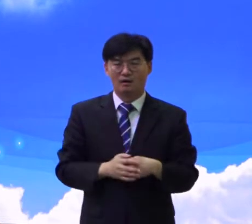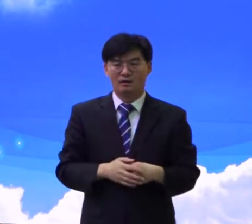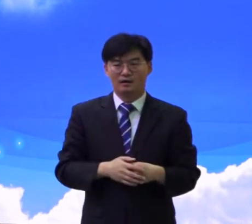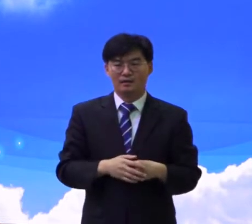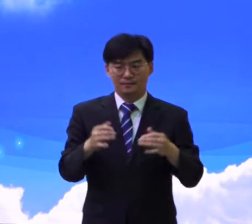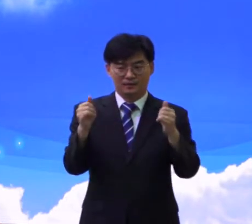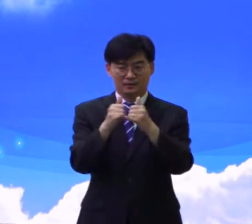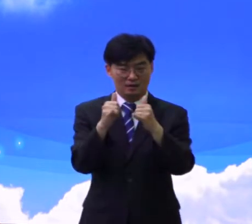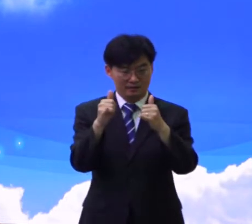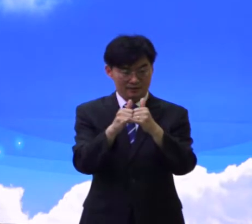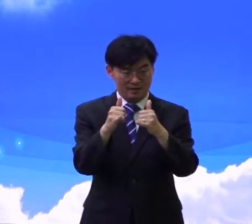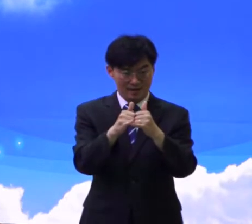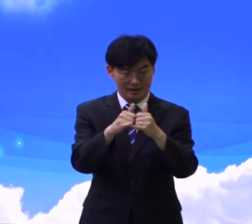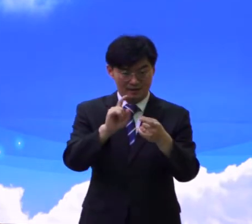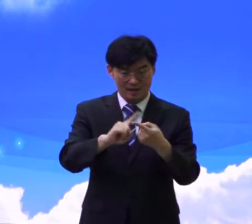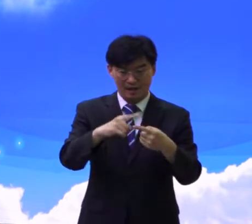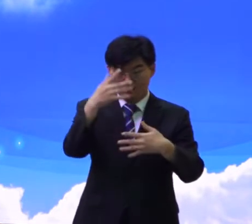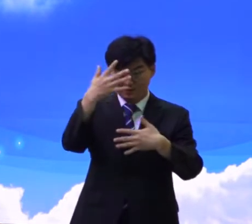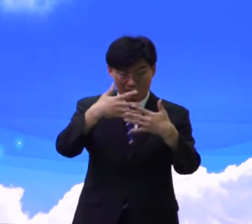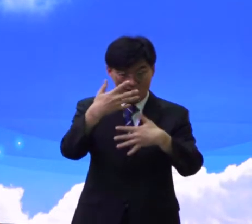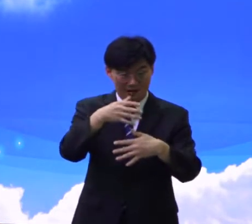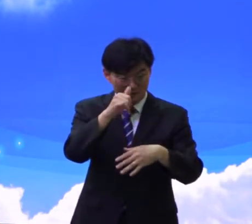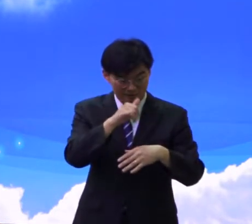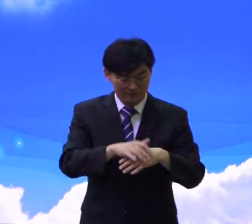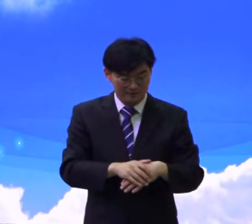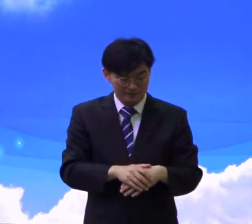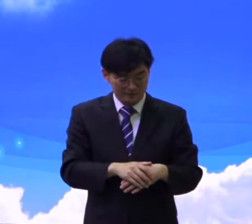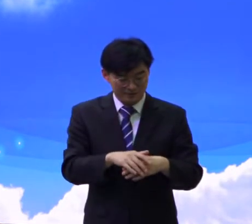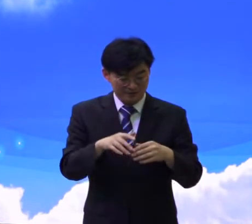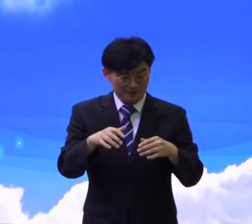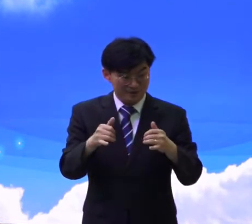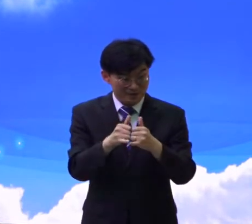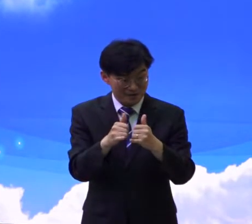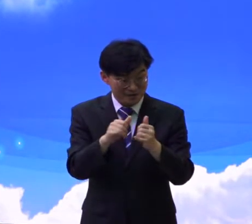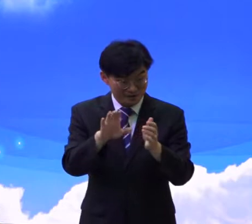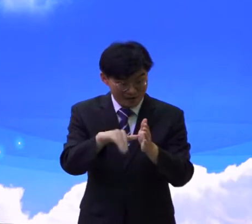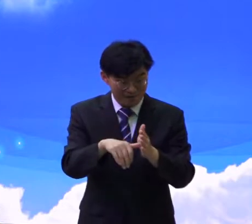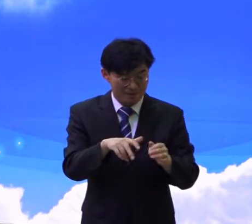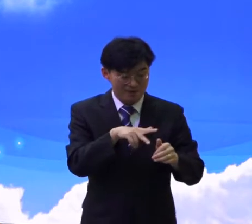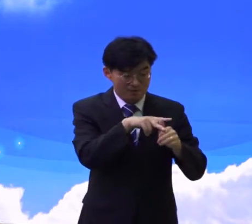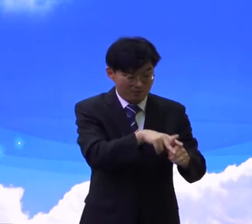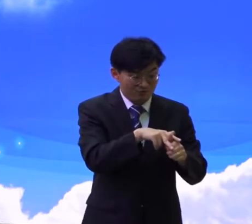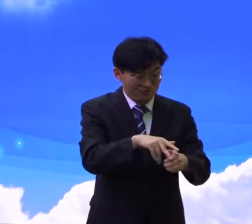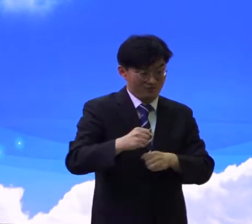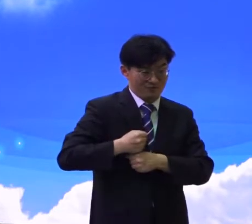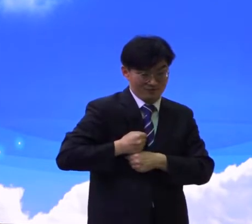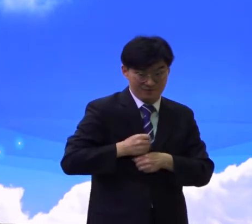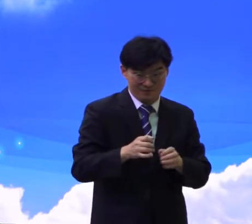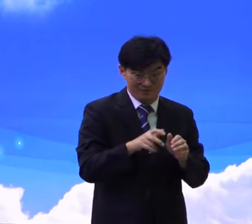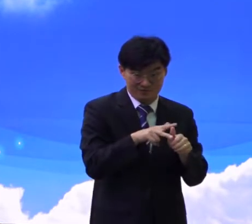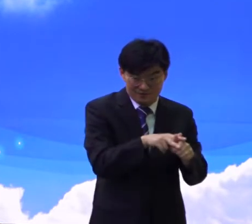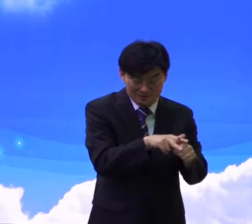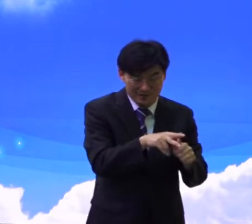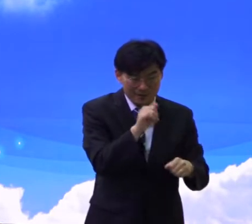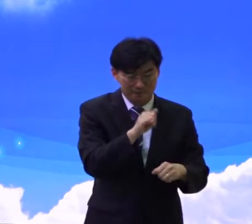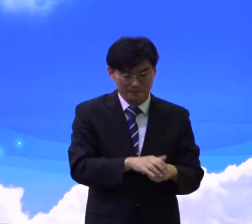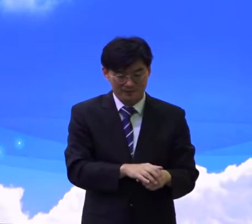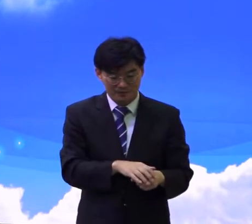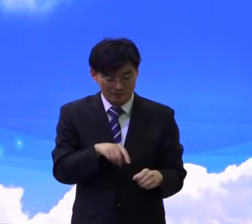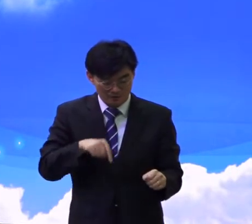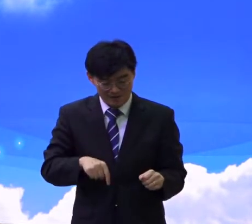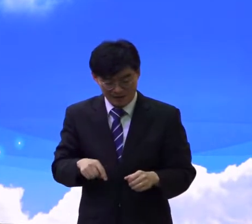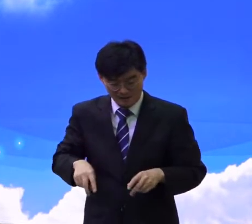적이 있다고 한다면 거기 전쟁 장면에 보면 말을 탄 장수가 말을 타고 달려가고 그